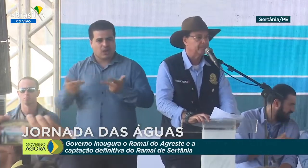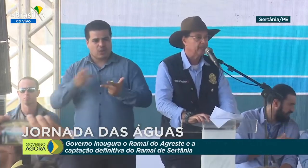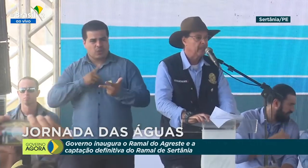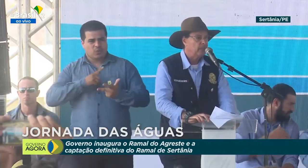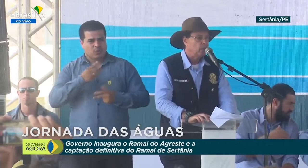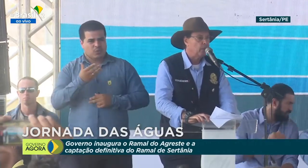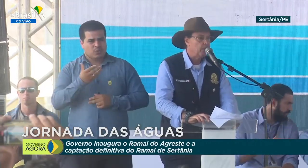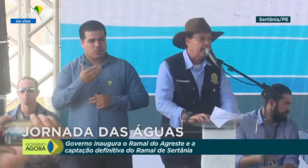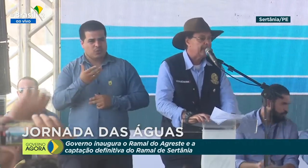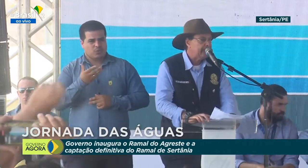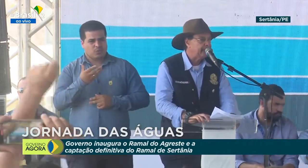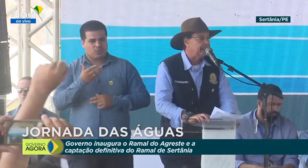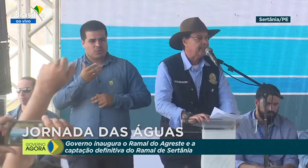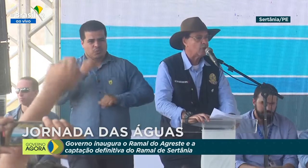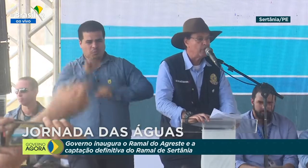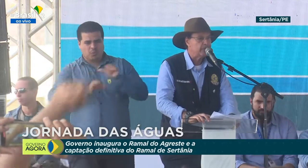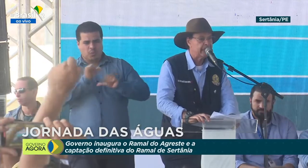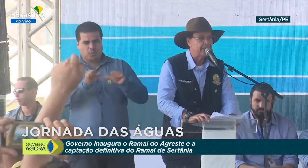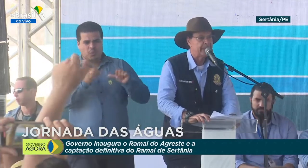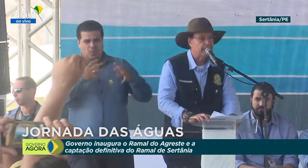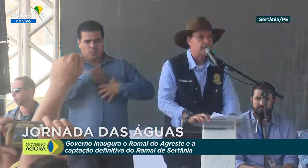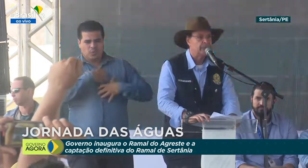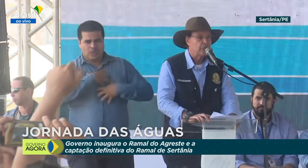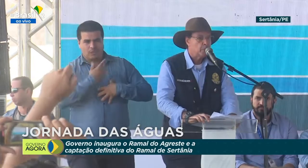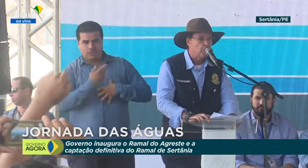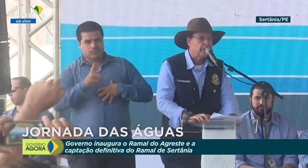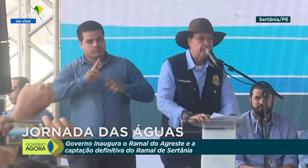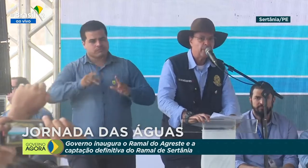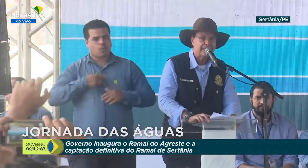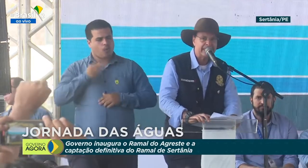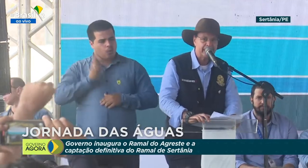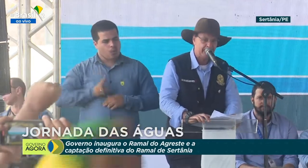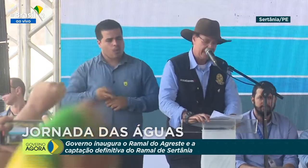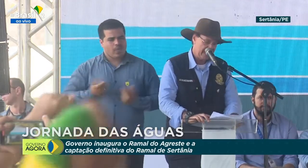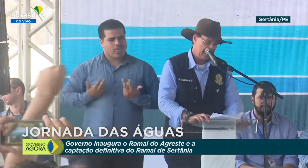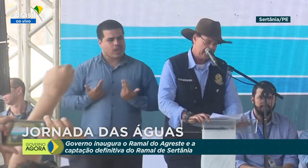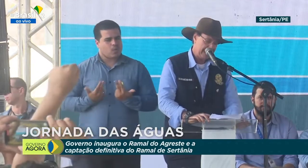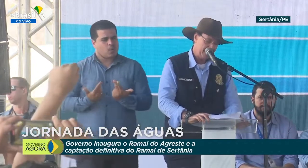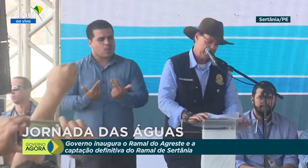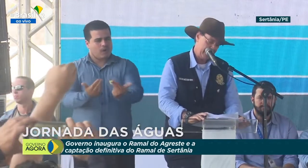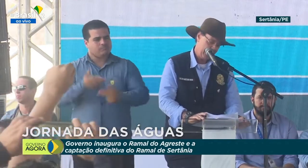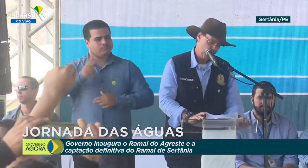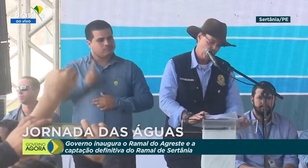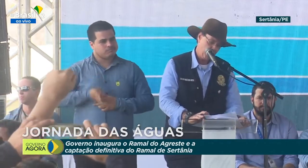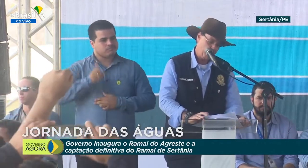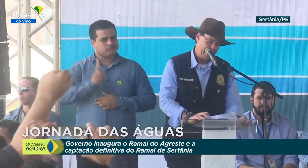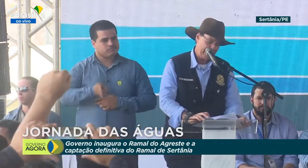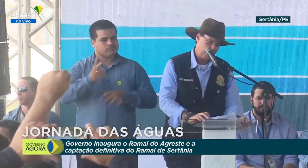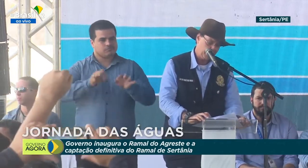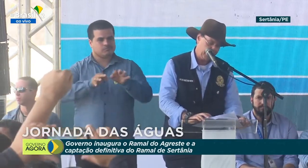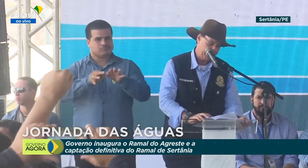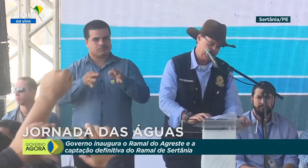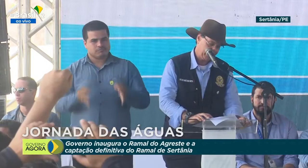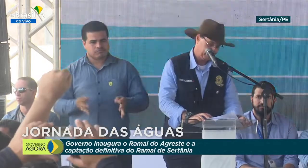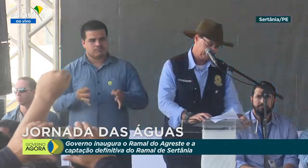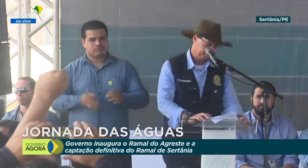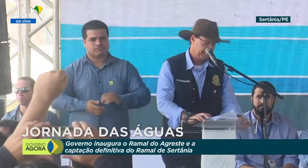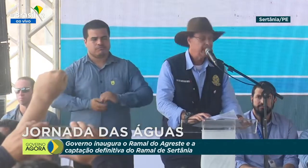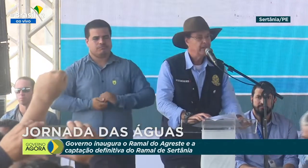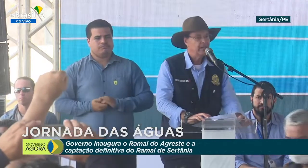cabeça. O presidente que, como eu sempre digo, continua simples, simples como num painel de um